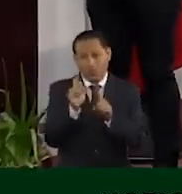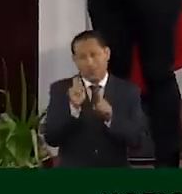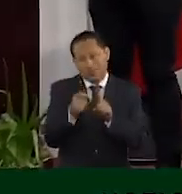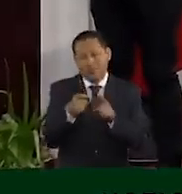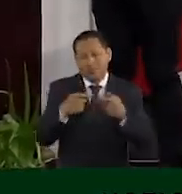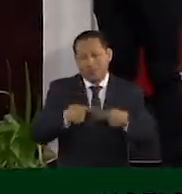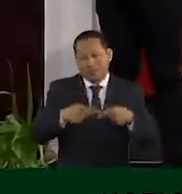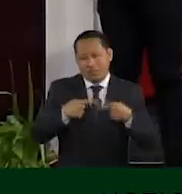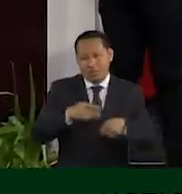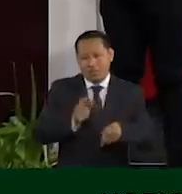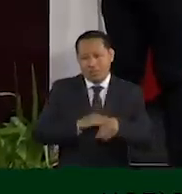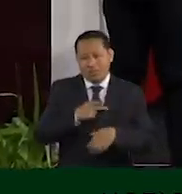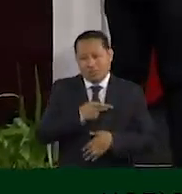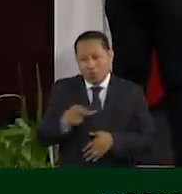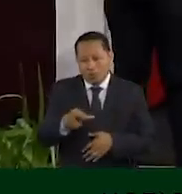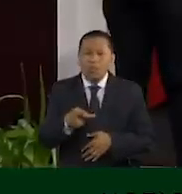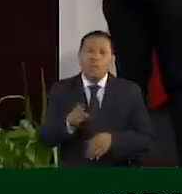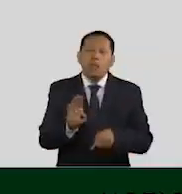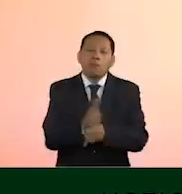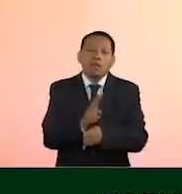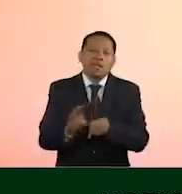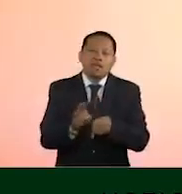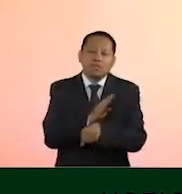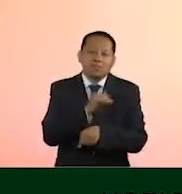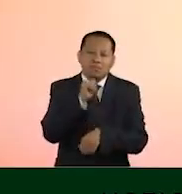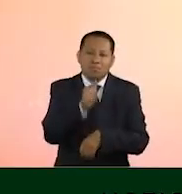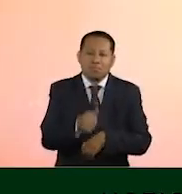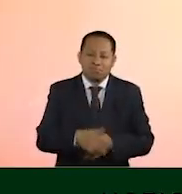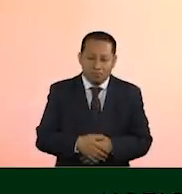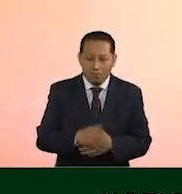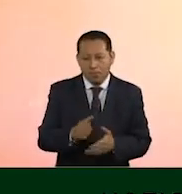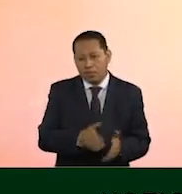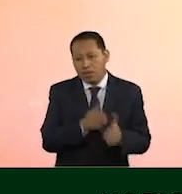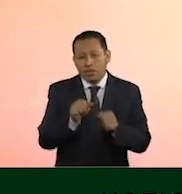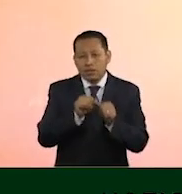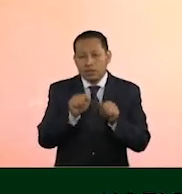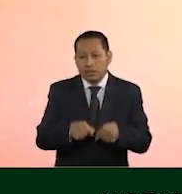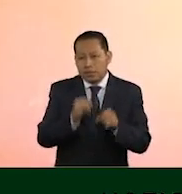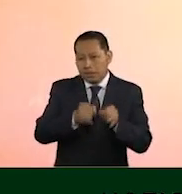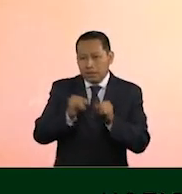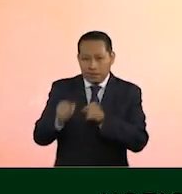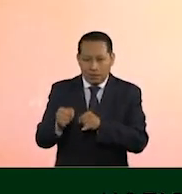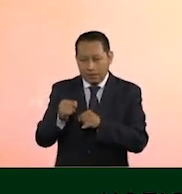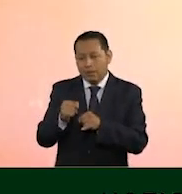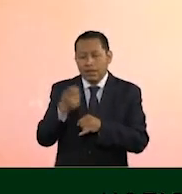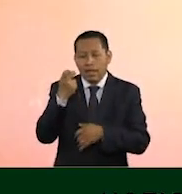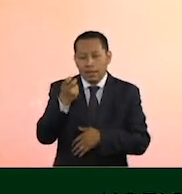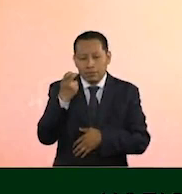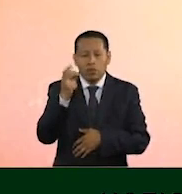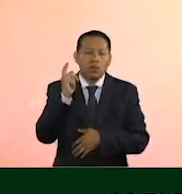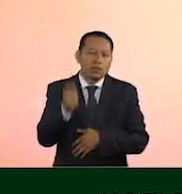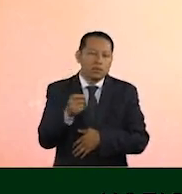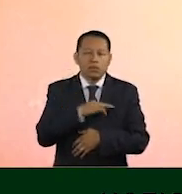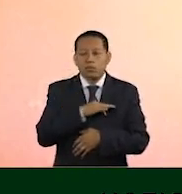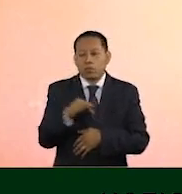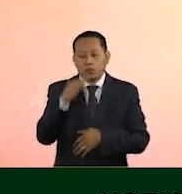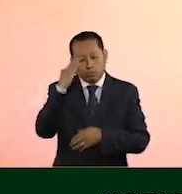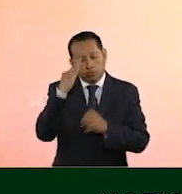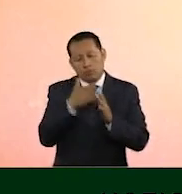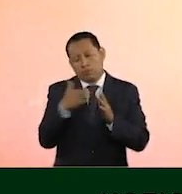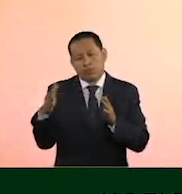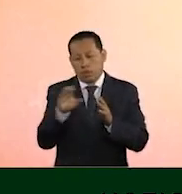pobres, no se beneficiarían de ella. Los sistemas de cuentas individuales se encuentran en una etapa